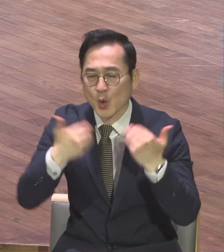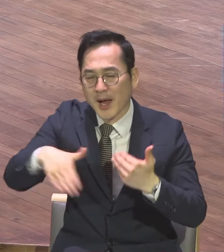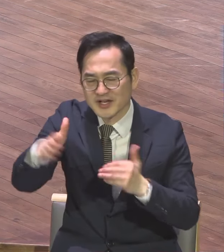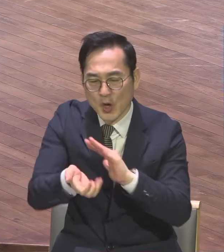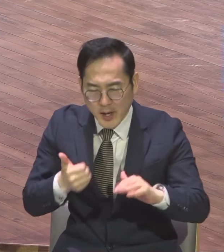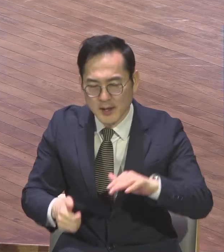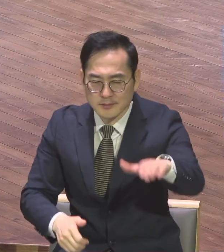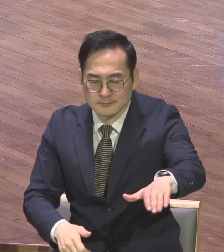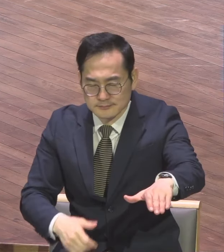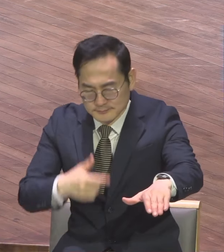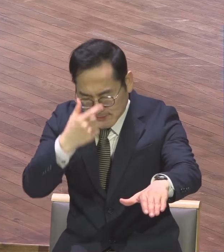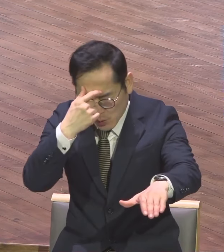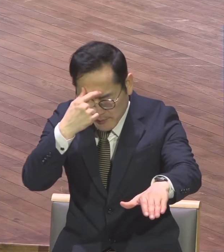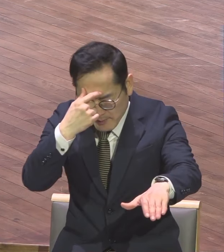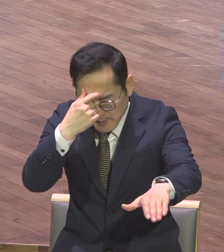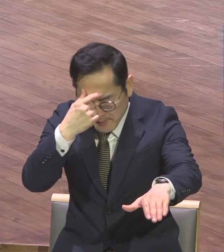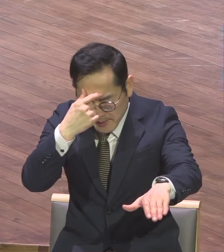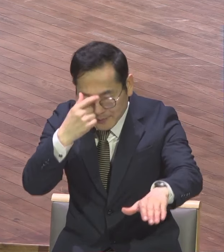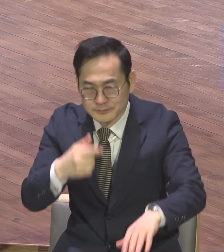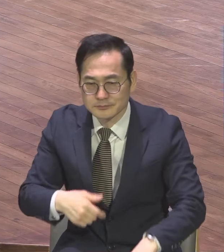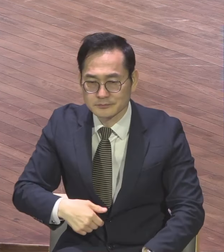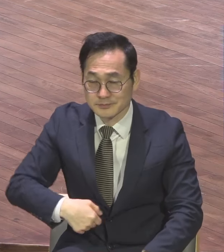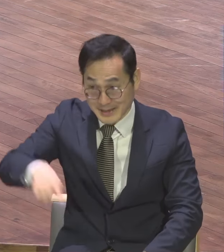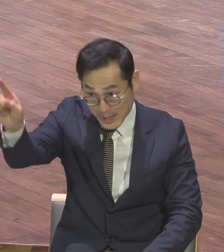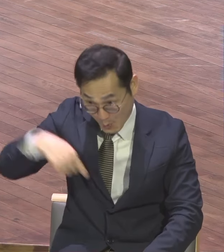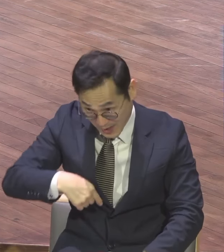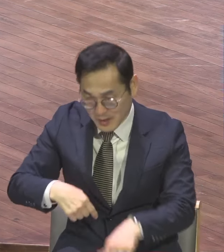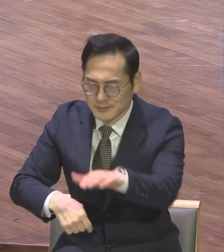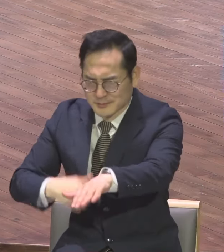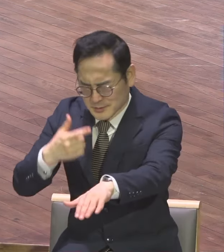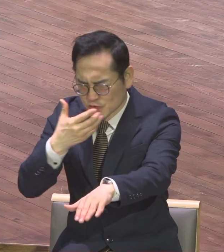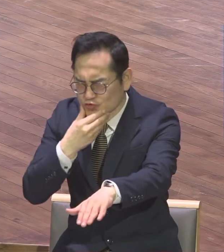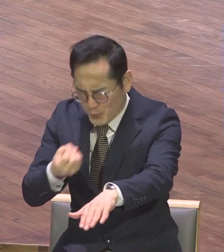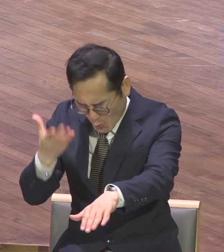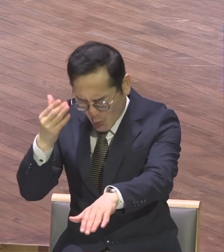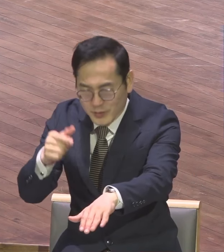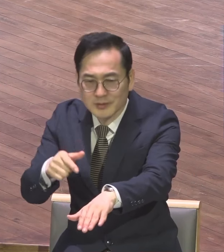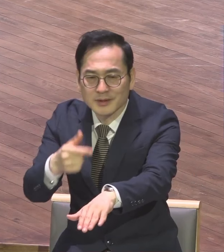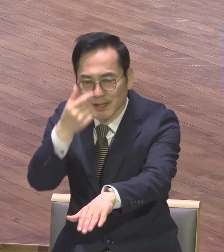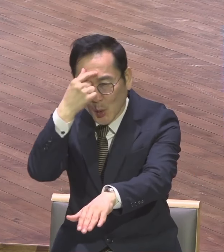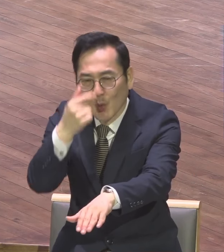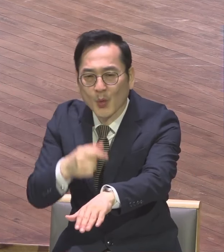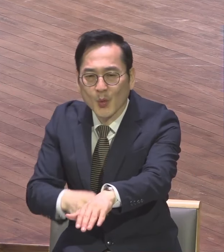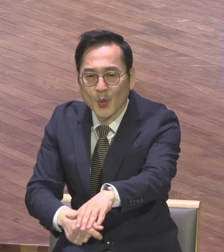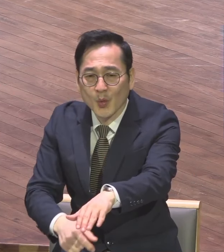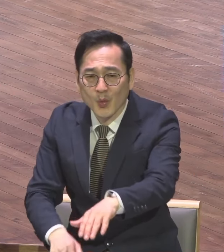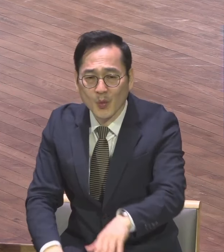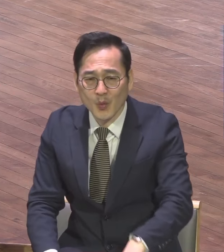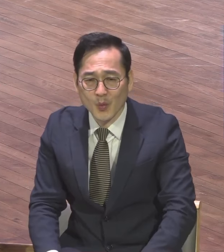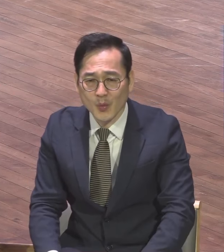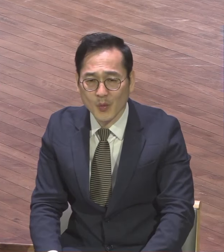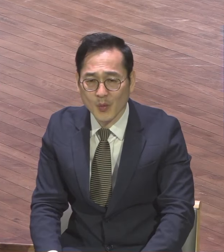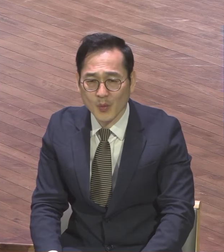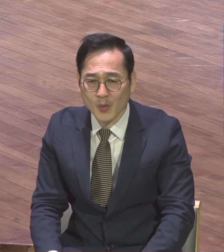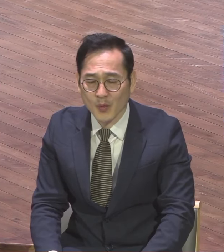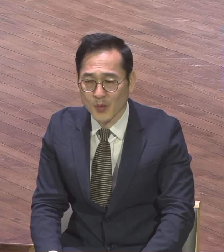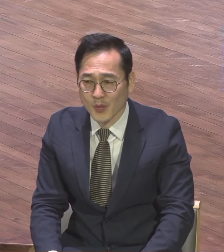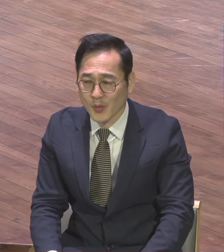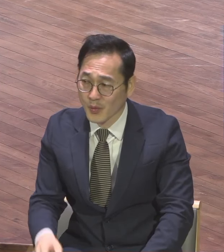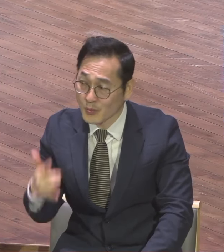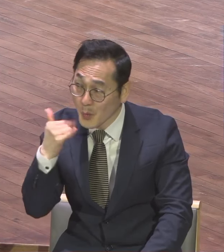기도해 주세요. 학교 갔다 오든 축복해 주세요. 그런 분이 있어요. 가기 전에 축복 기도해